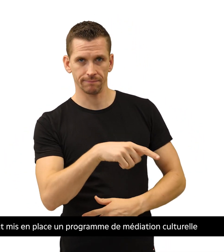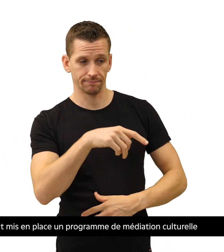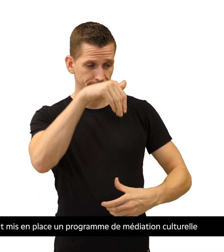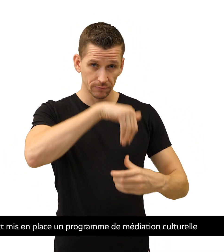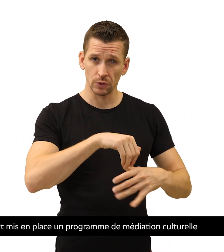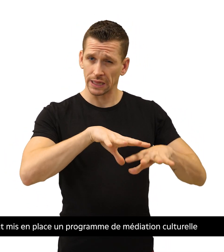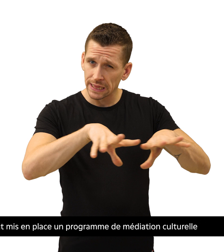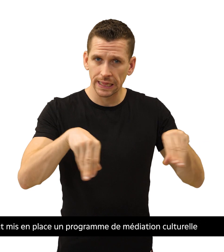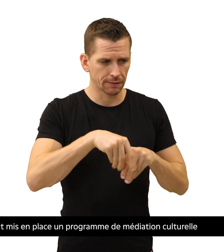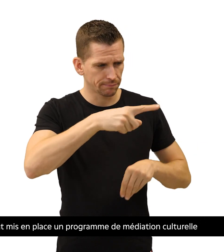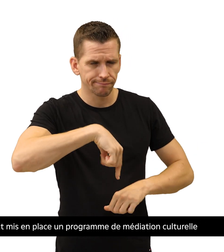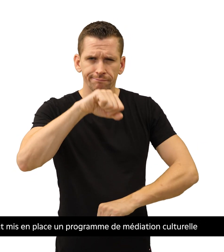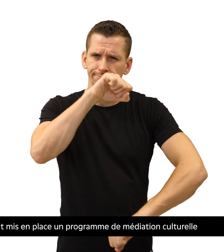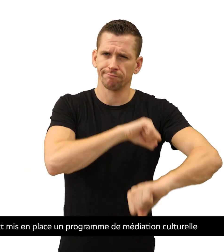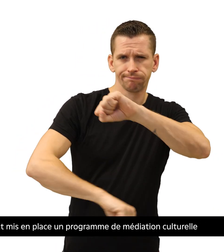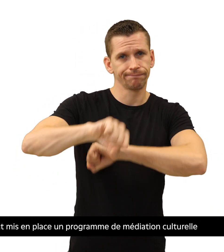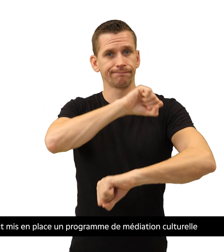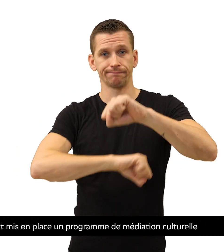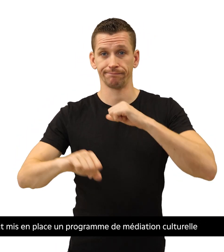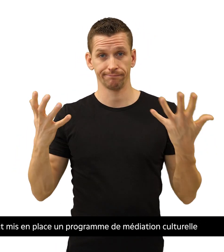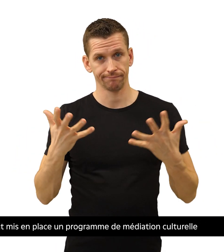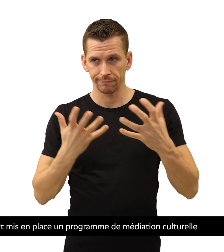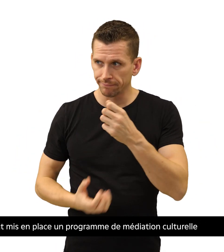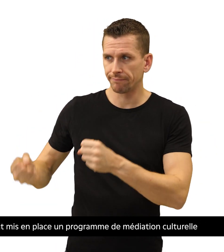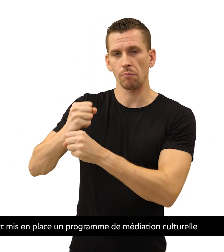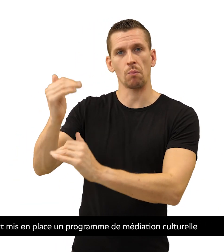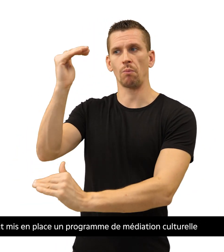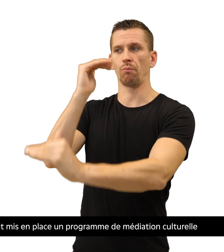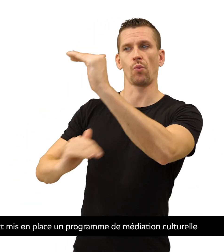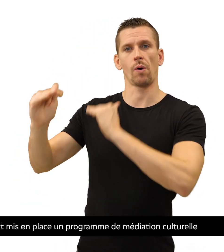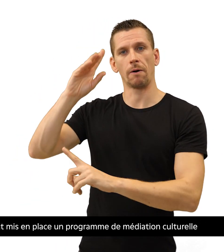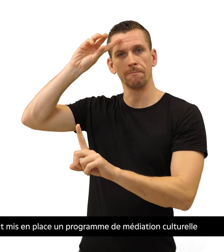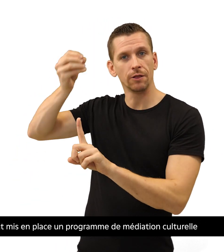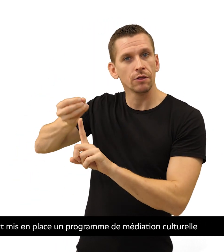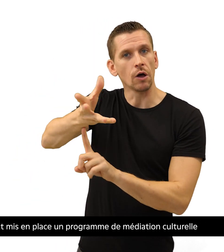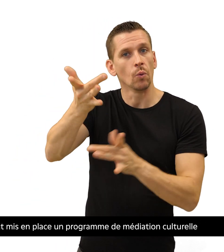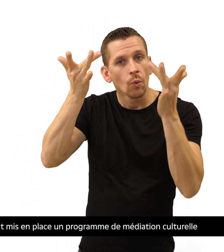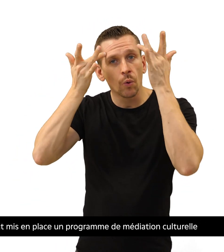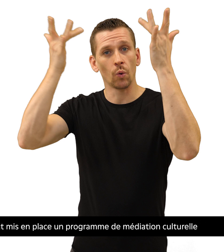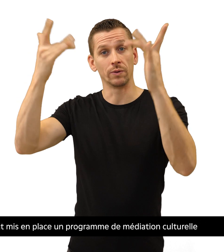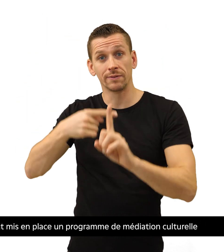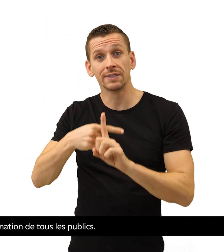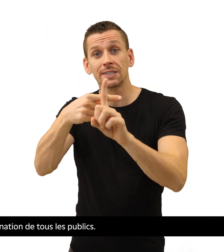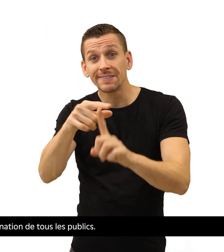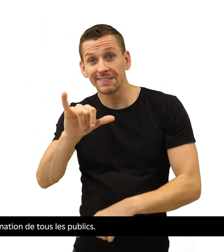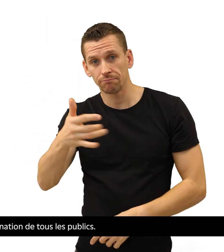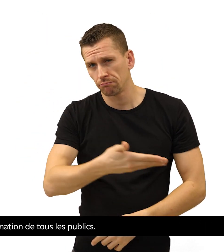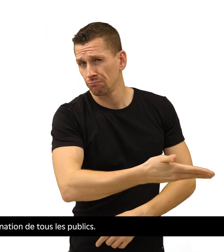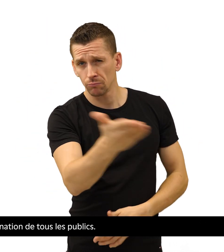Les équipes du FRAC Normandie ont mis en place un programme de médiation culturelle à destination de tous les